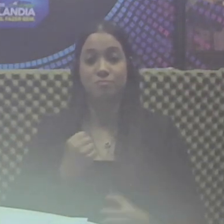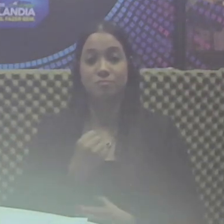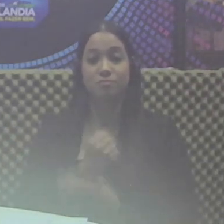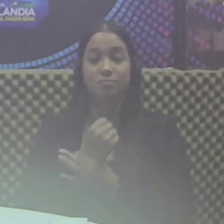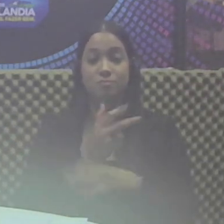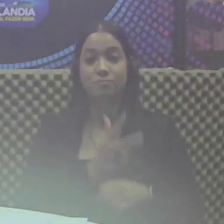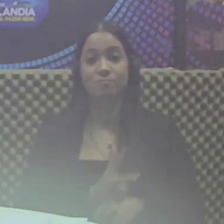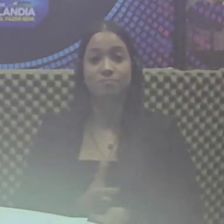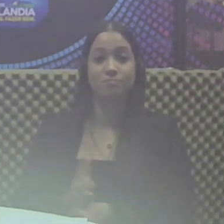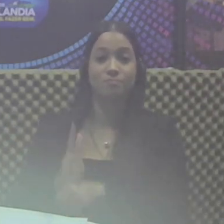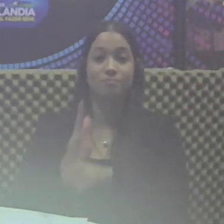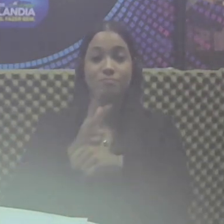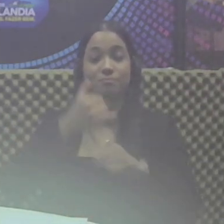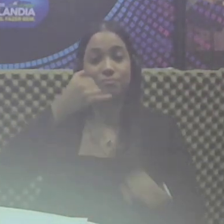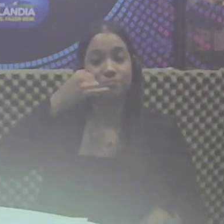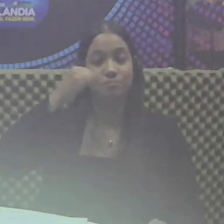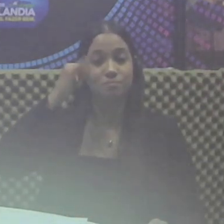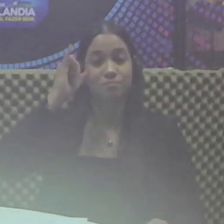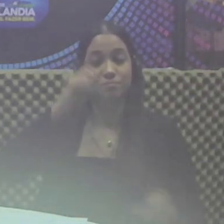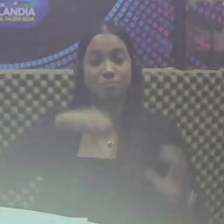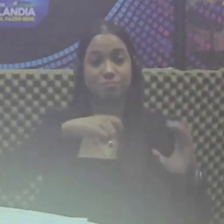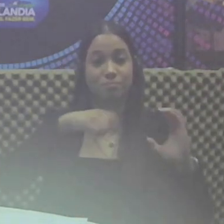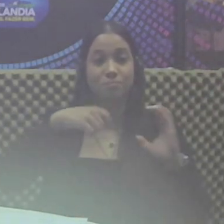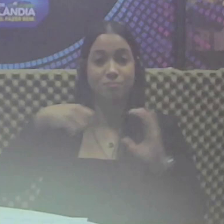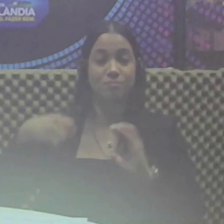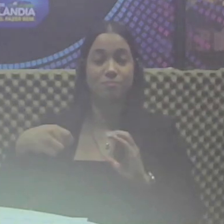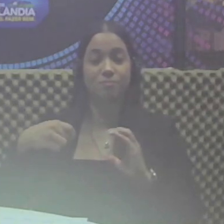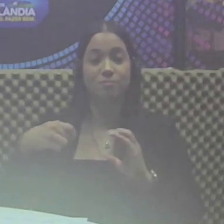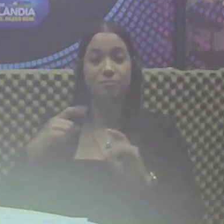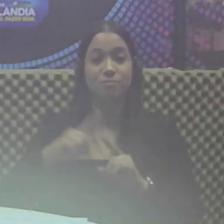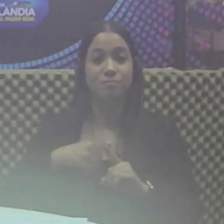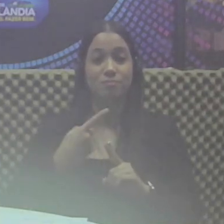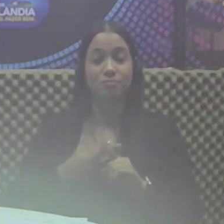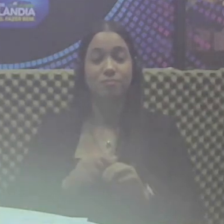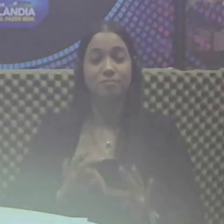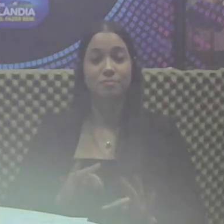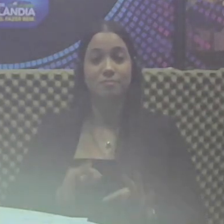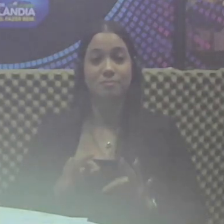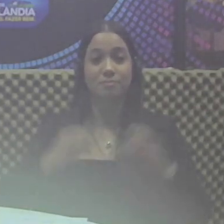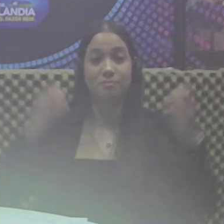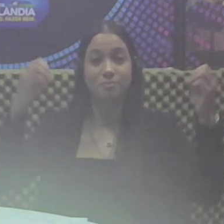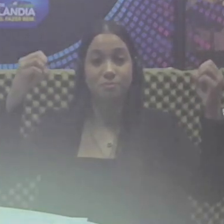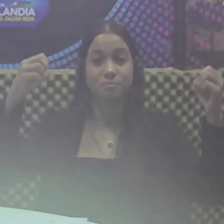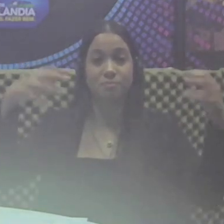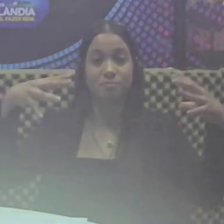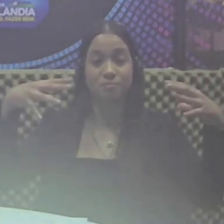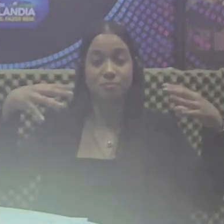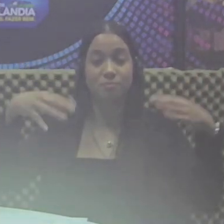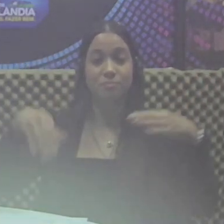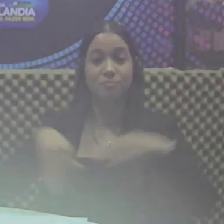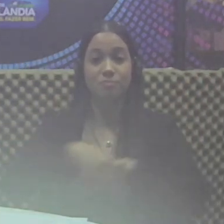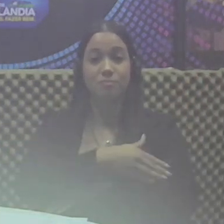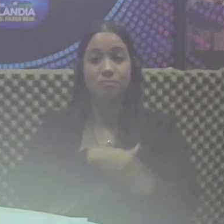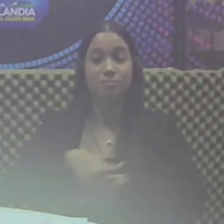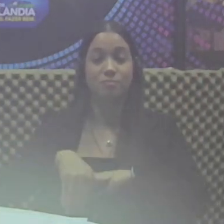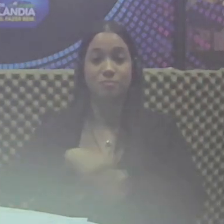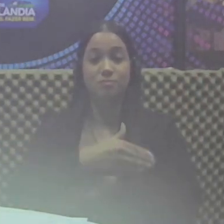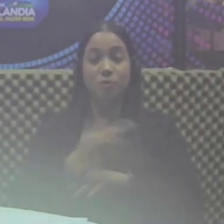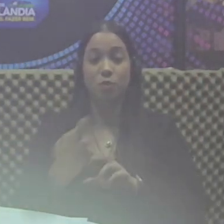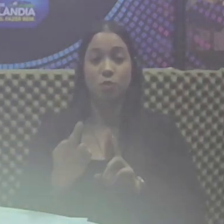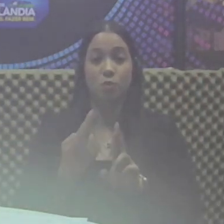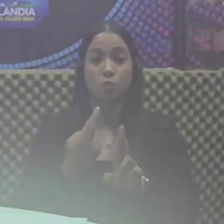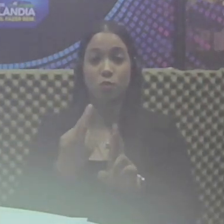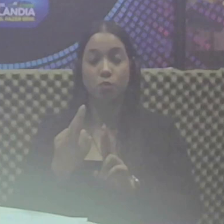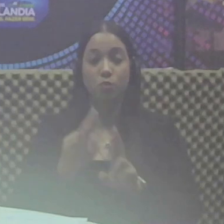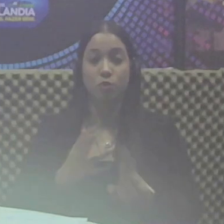toda a zona rural com vom monitoramento e a modernização da iluminação pública nas marginais das rodovias